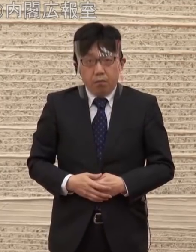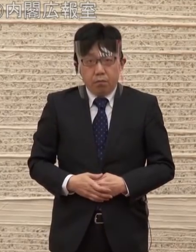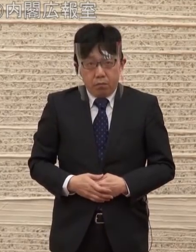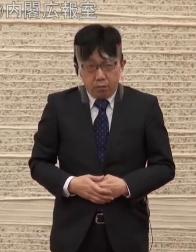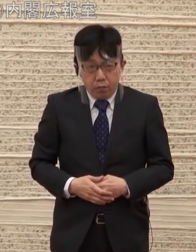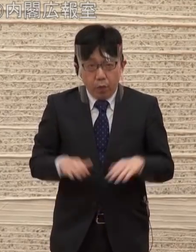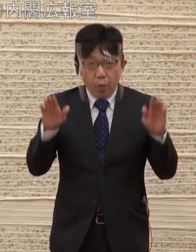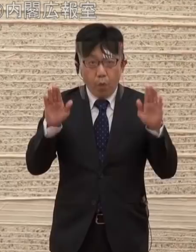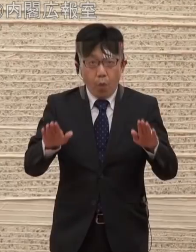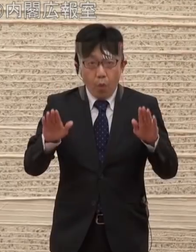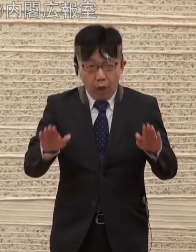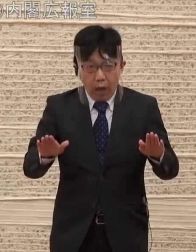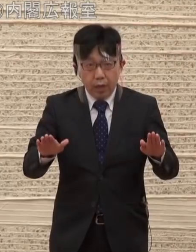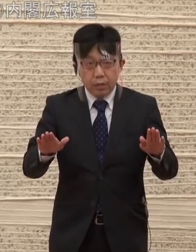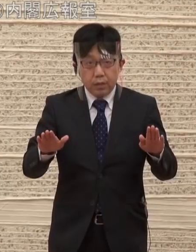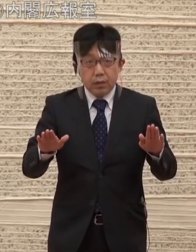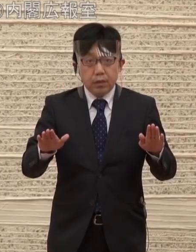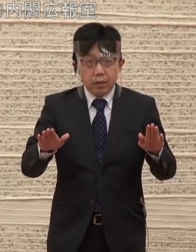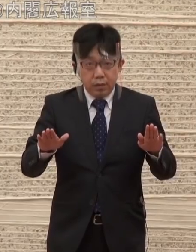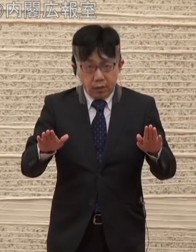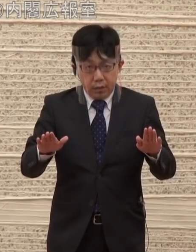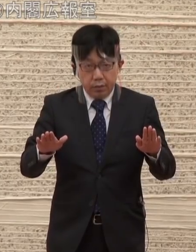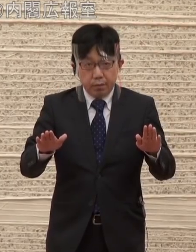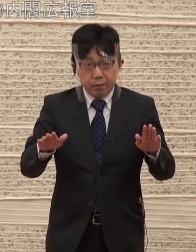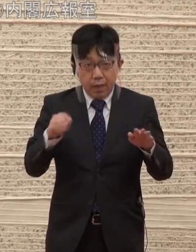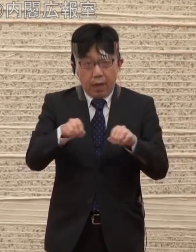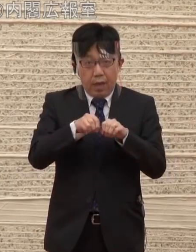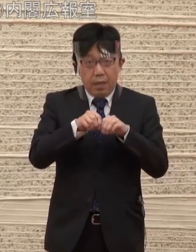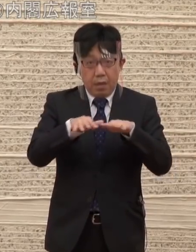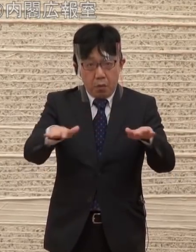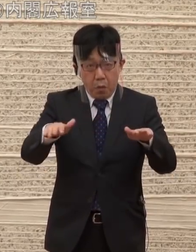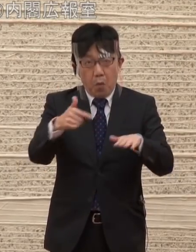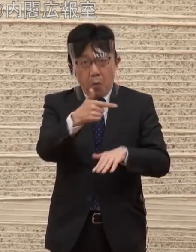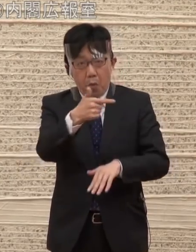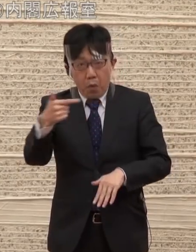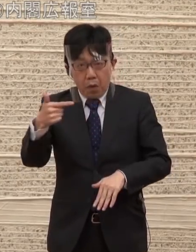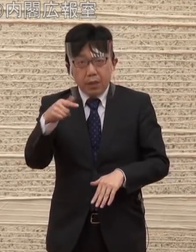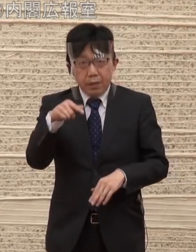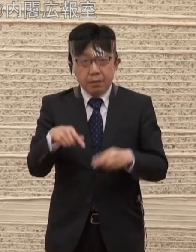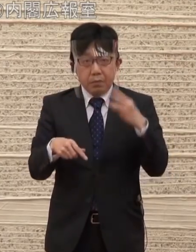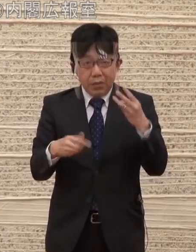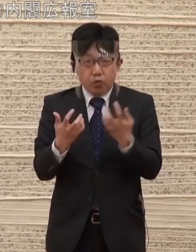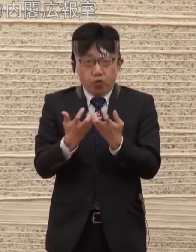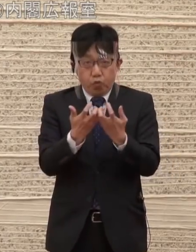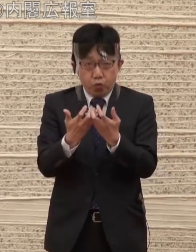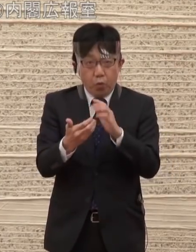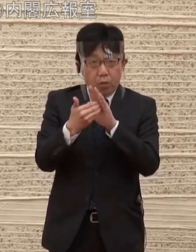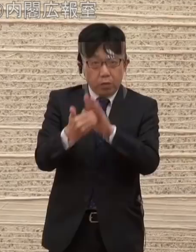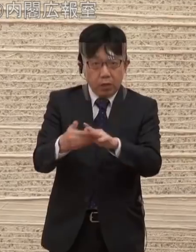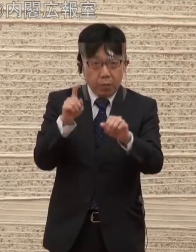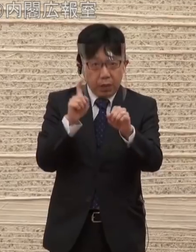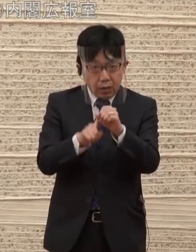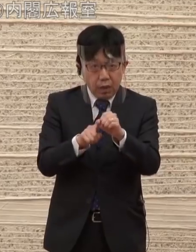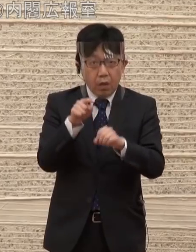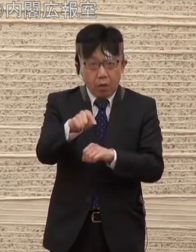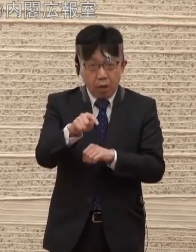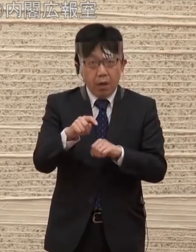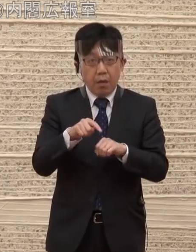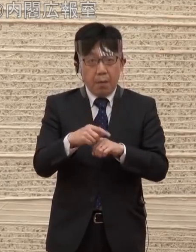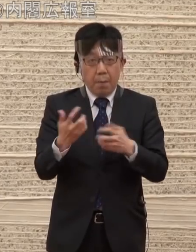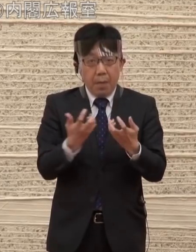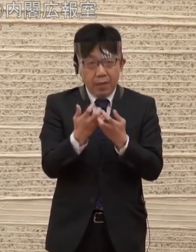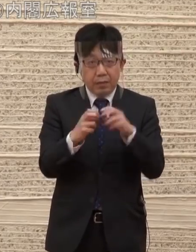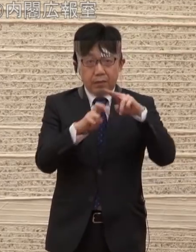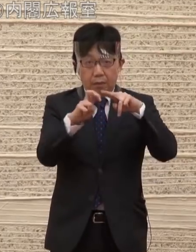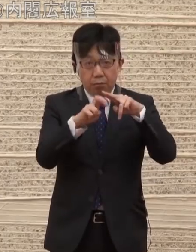今回感染症が拡大するなかにあってですねまぁさん蜜を避けなければいけないという時に多くの皆さんは満員電車このままでいいの